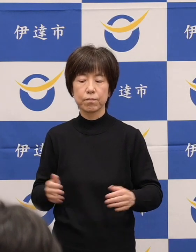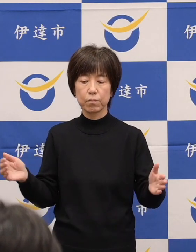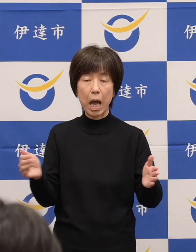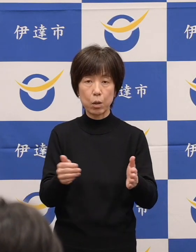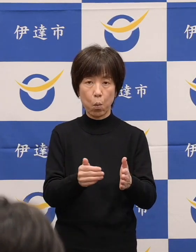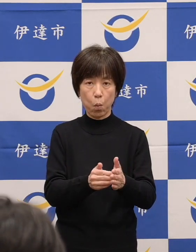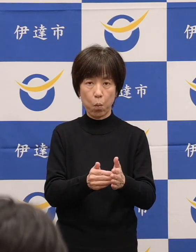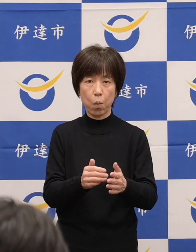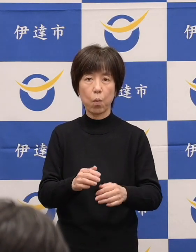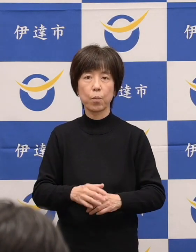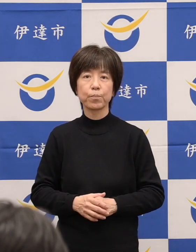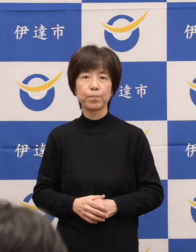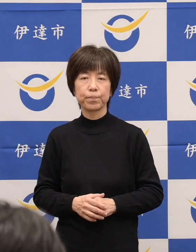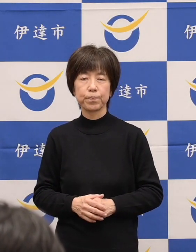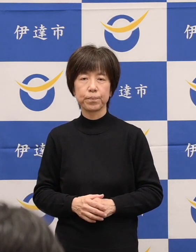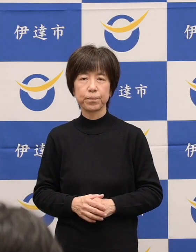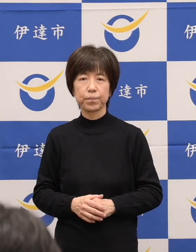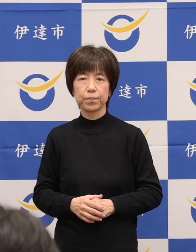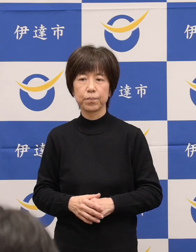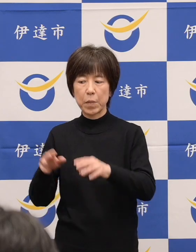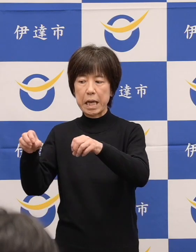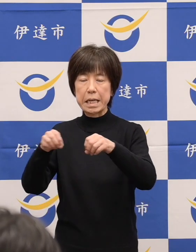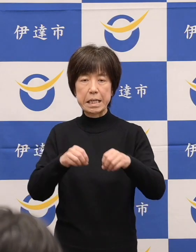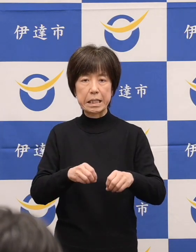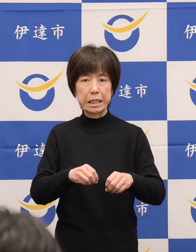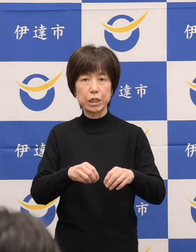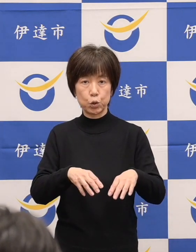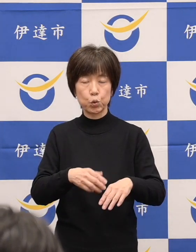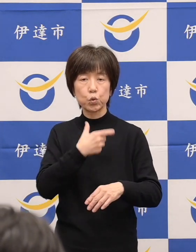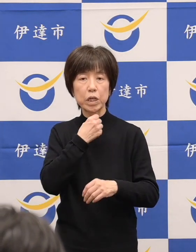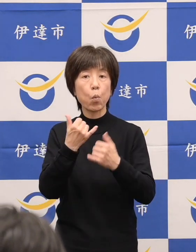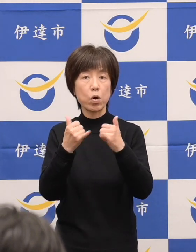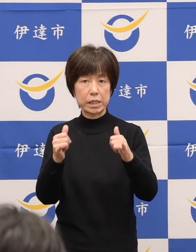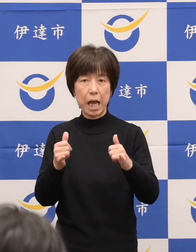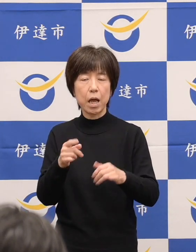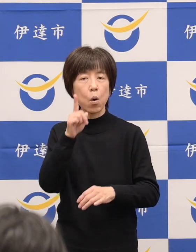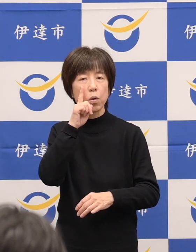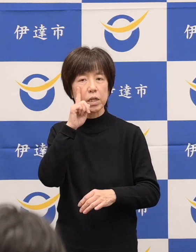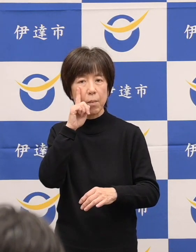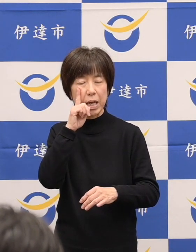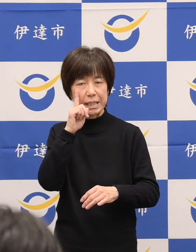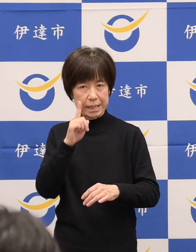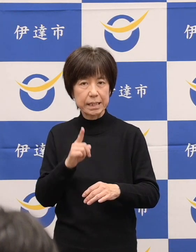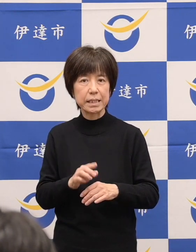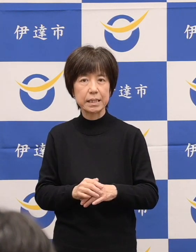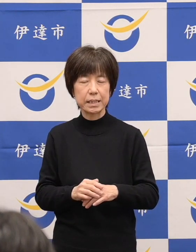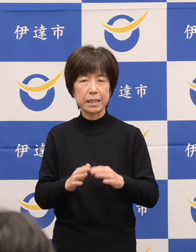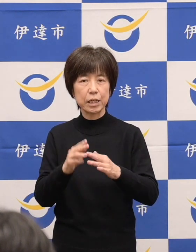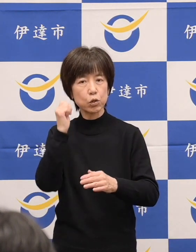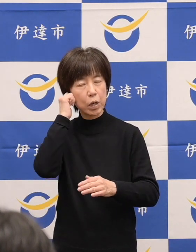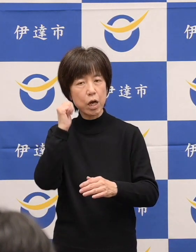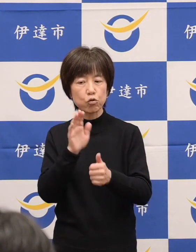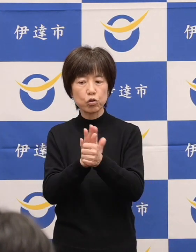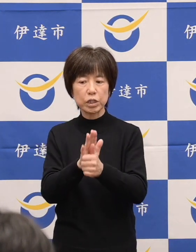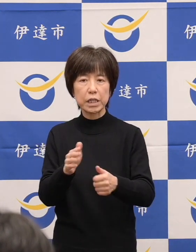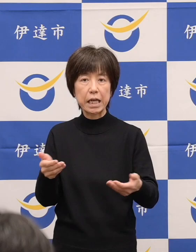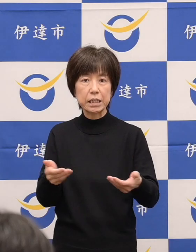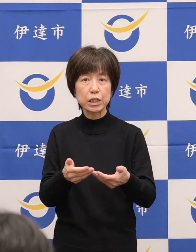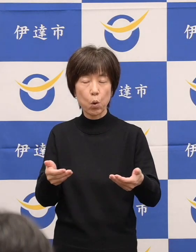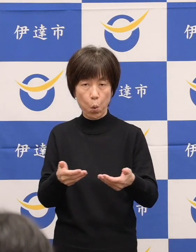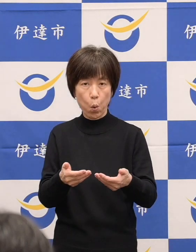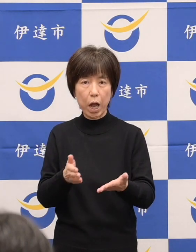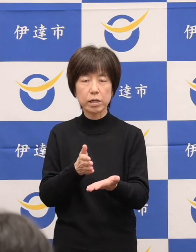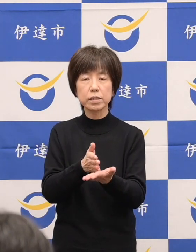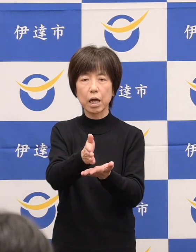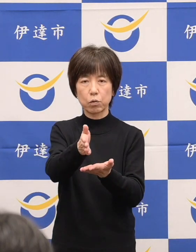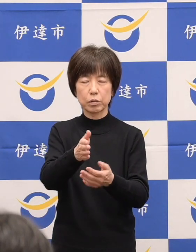りますけれども、移住希望者お試し滞在宿泊費支援事業がスタートいた